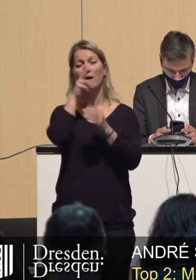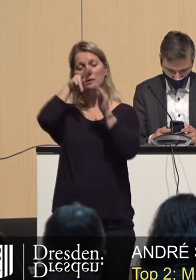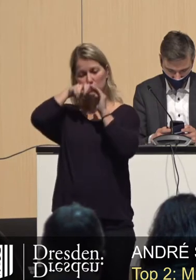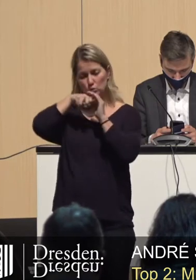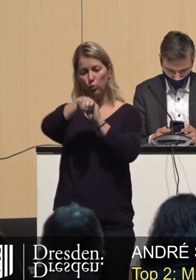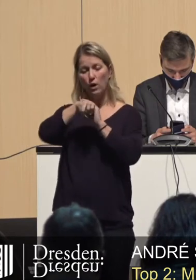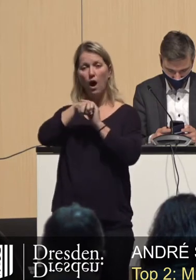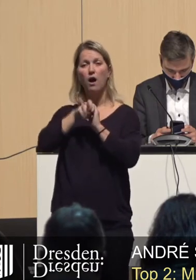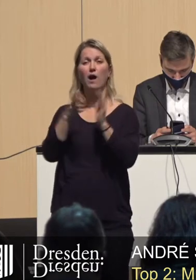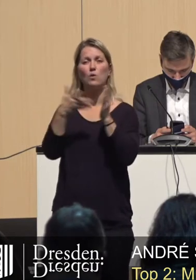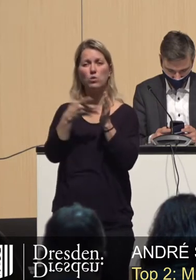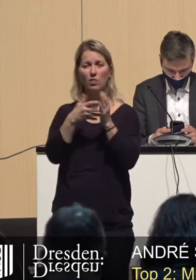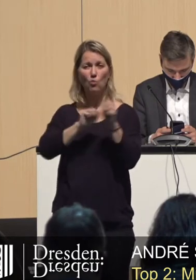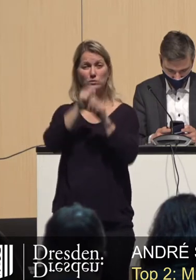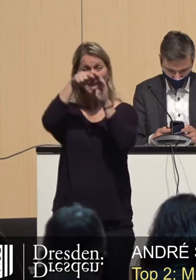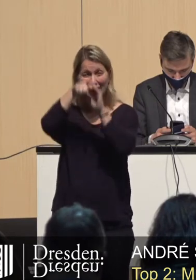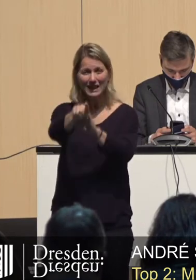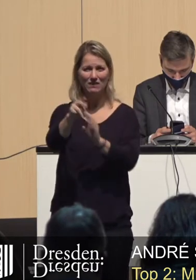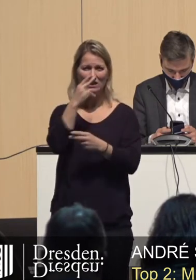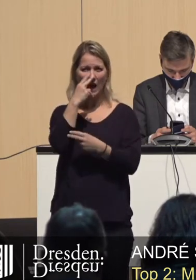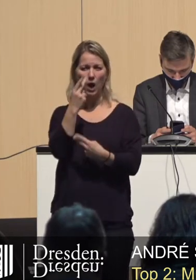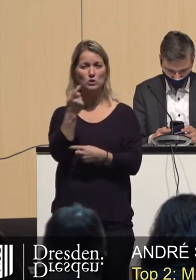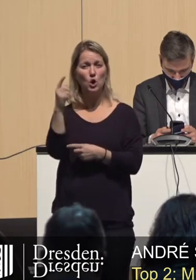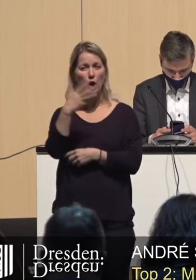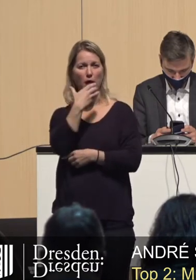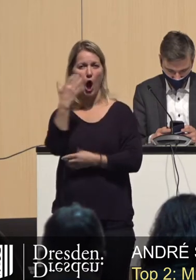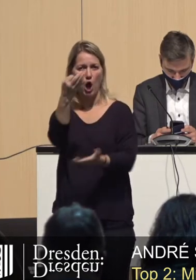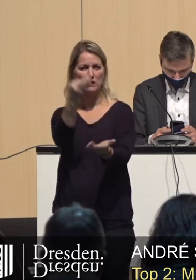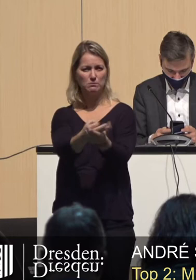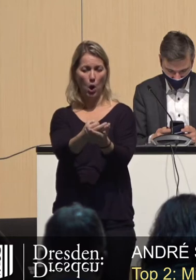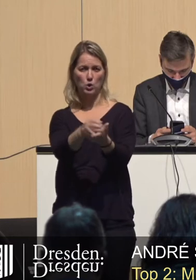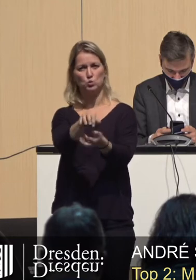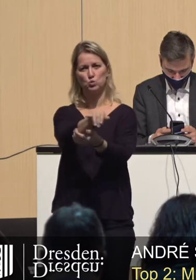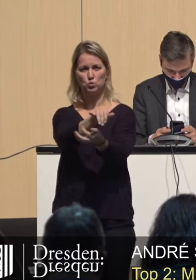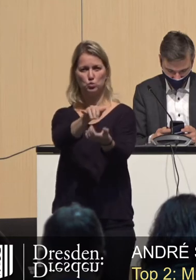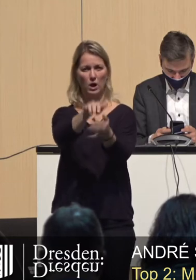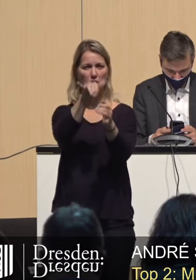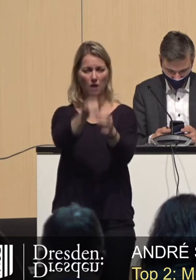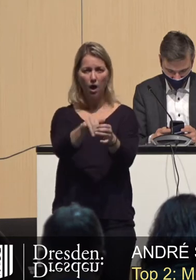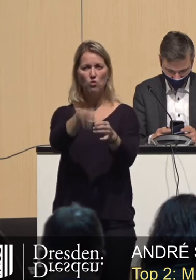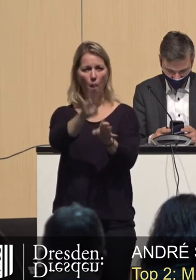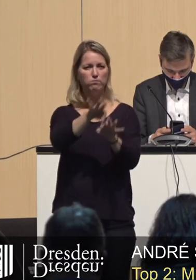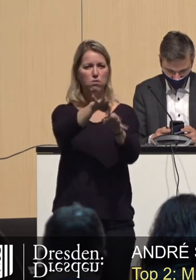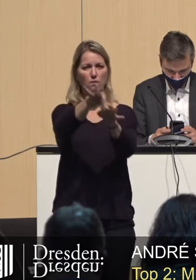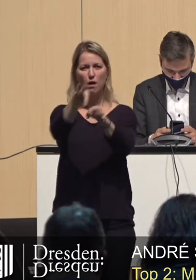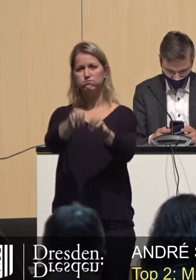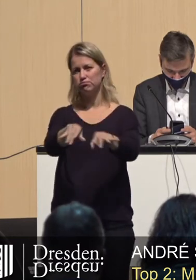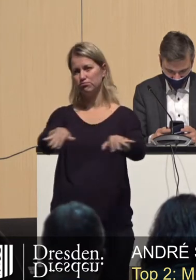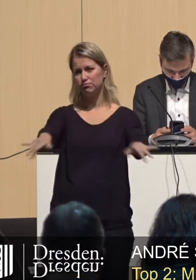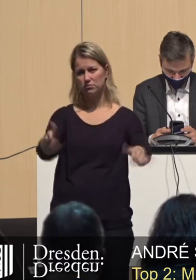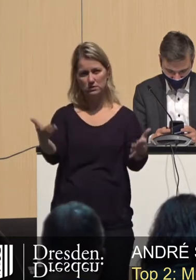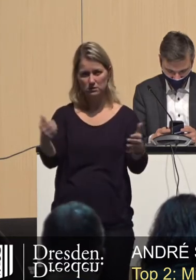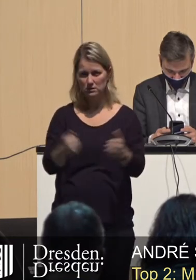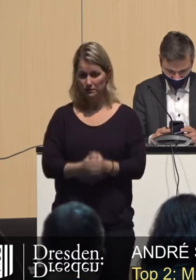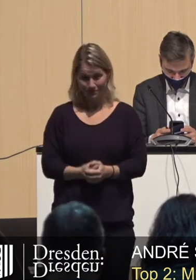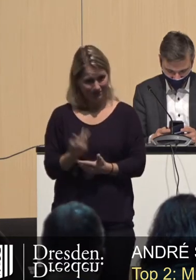Das heißt, es drohen einfach Hotspots geschaffen zu werden für weitere Verbreitung dieses Virus. Das ist